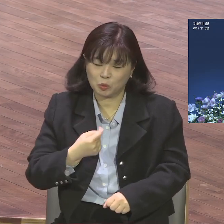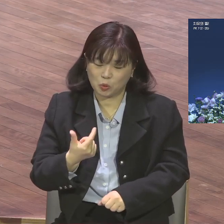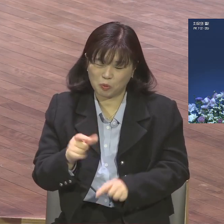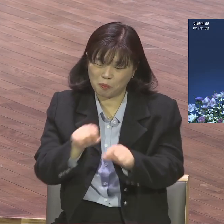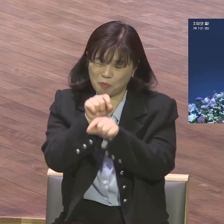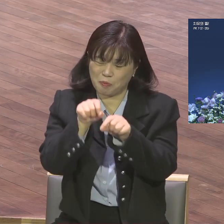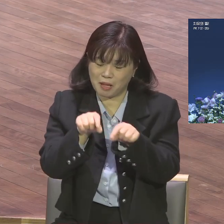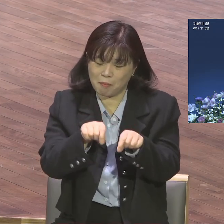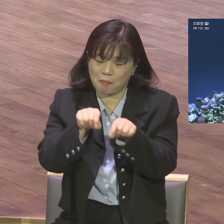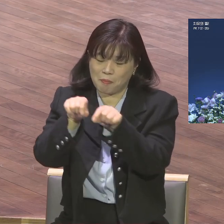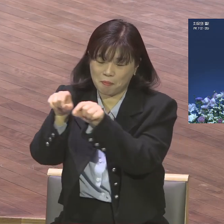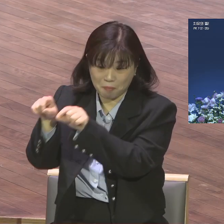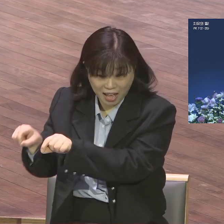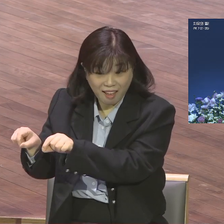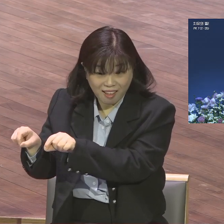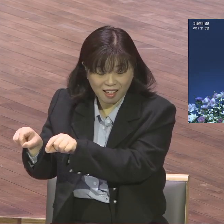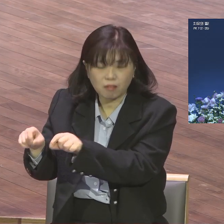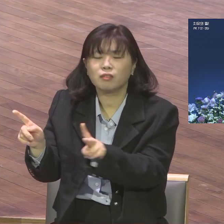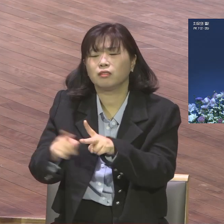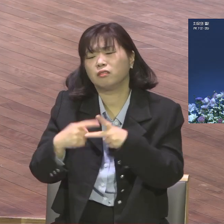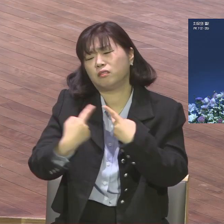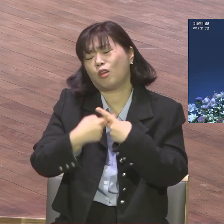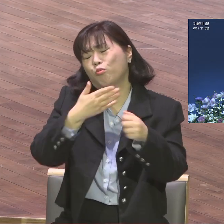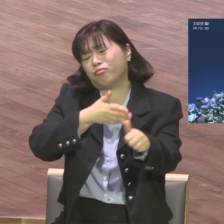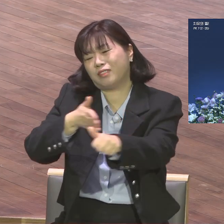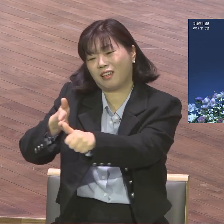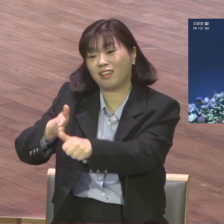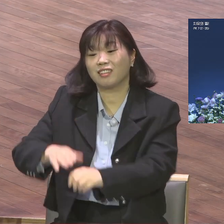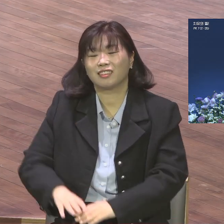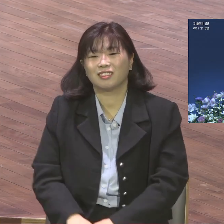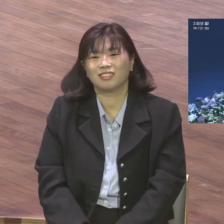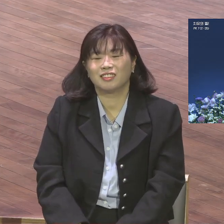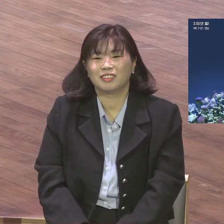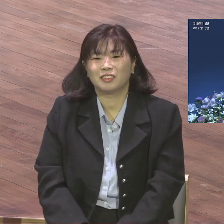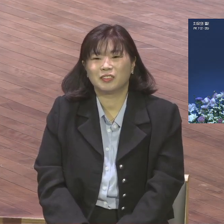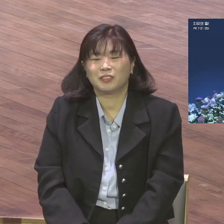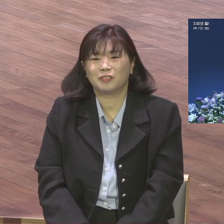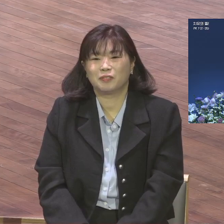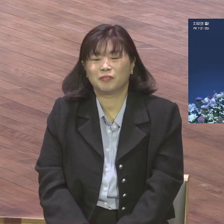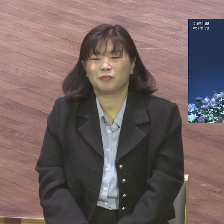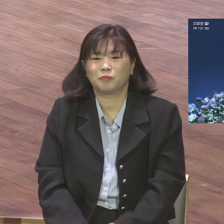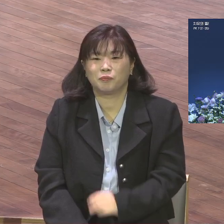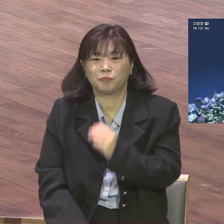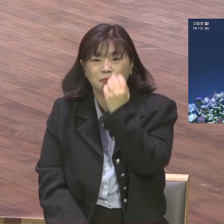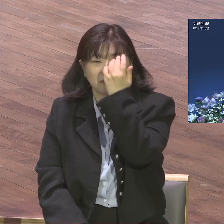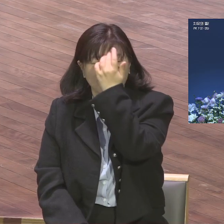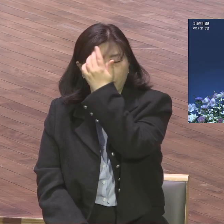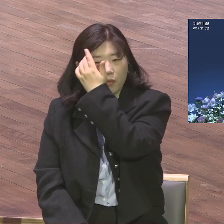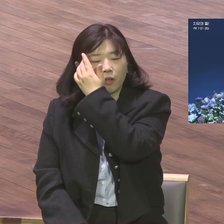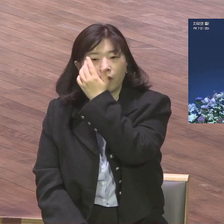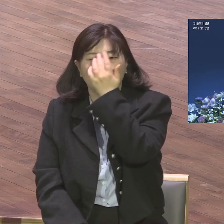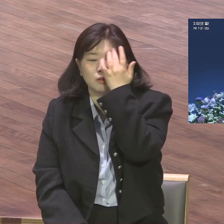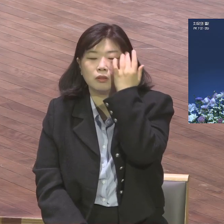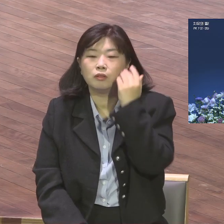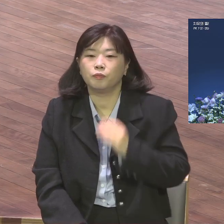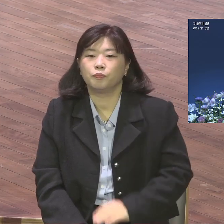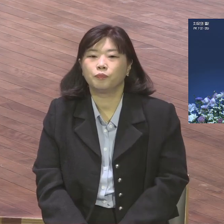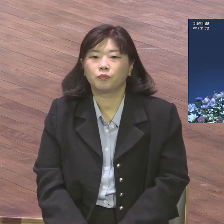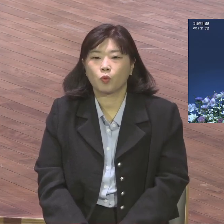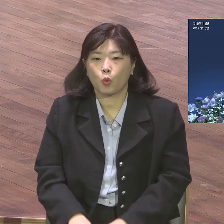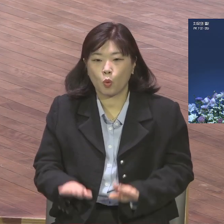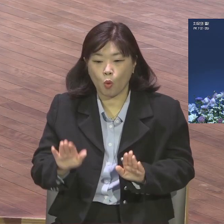저는 개인적으로 하나님께서 이렇게 이루어 가신 일들을 보면서 참으로 뭐 설 수 있는